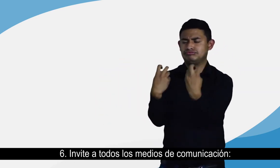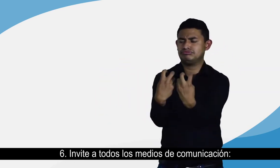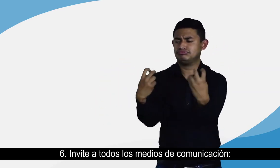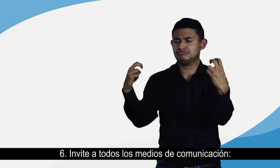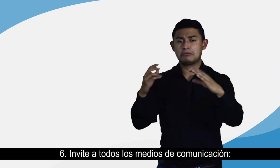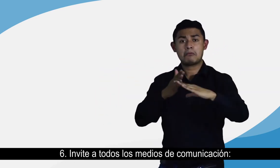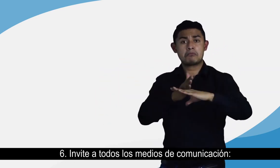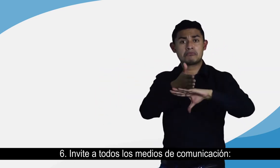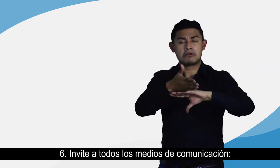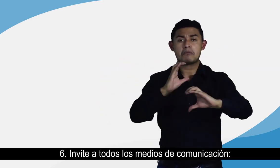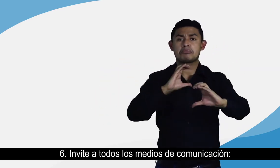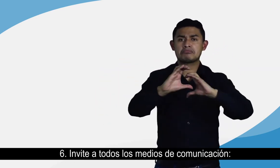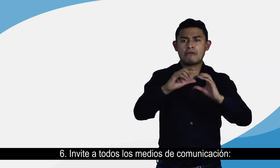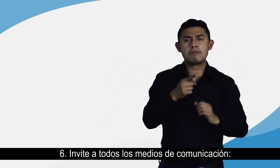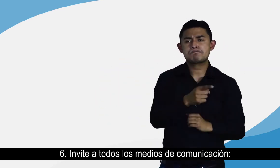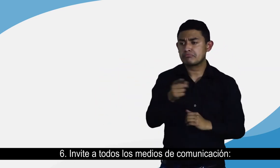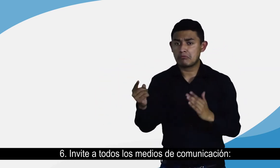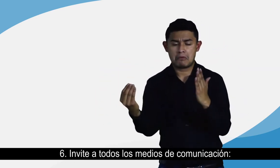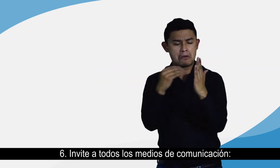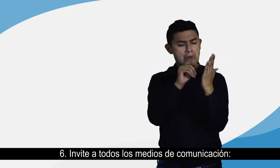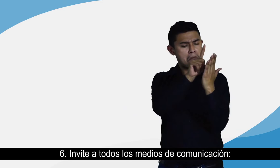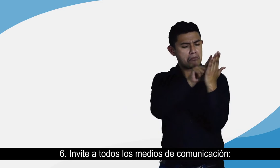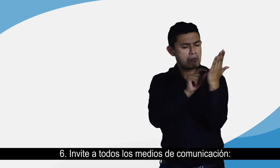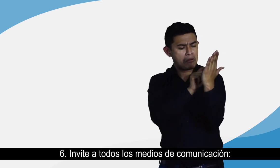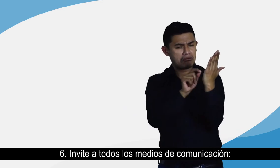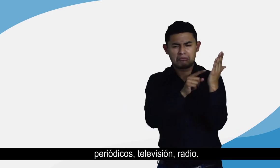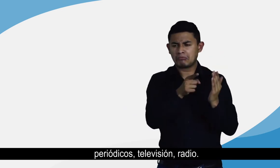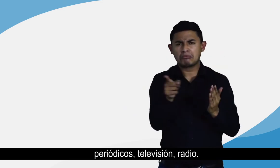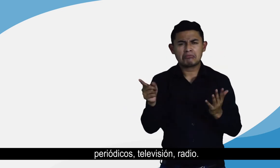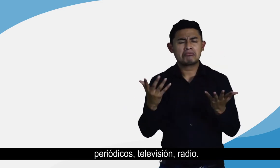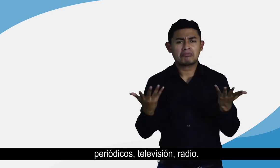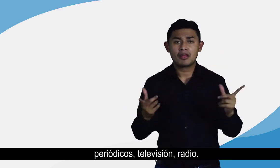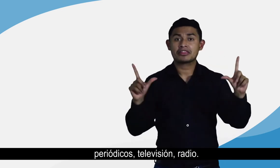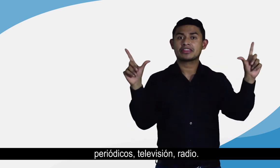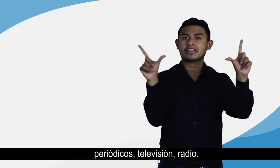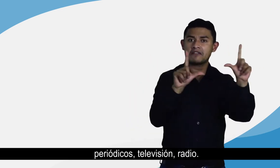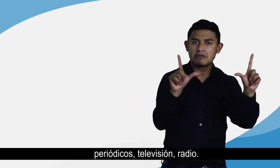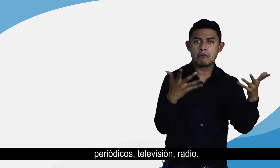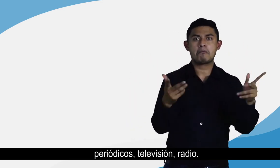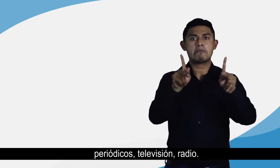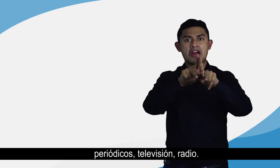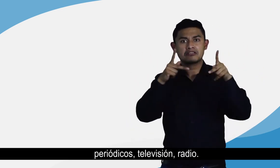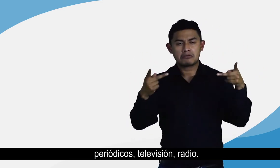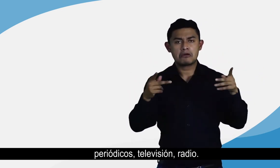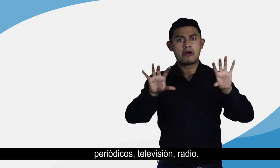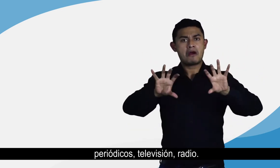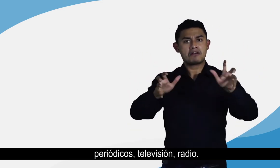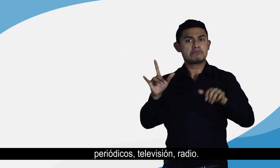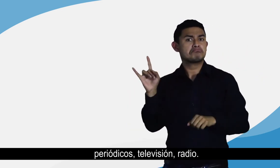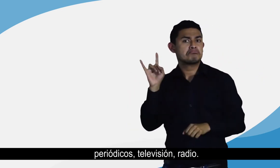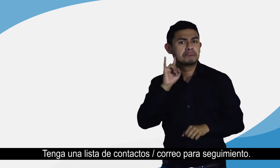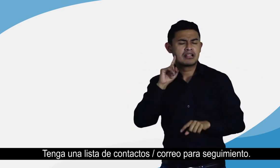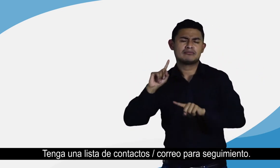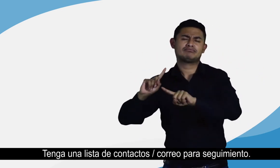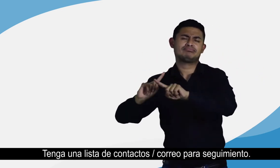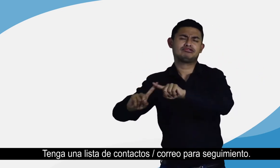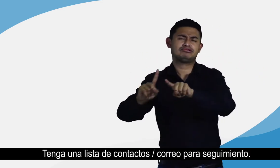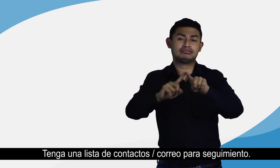6. Invite a todos los medios de comunicación, periódicos, televisión, radio. Tengan una lista de